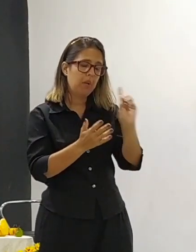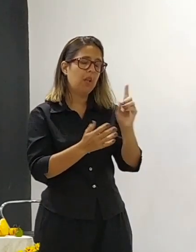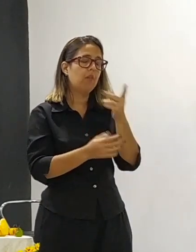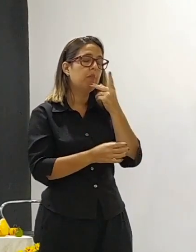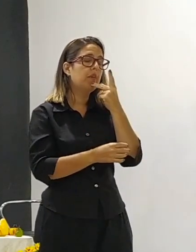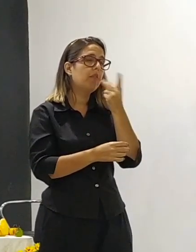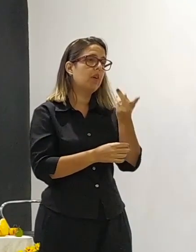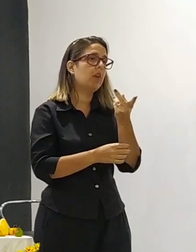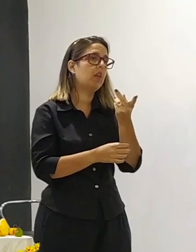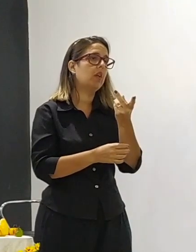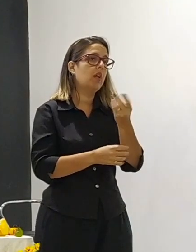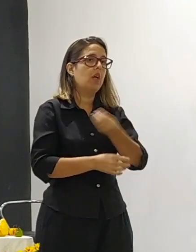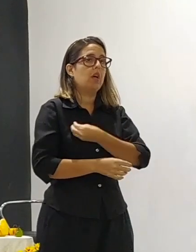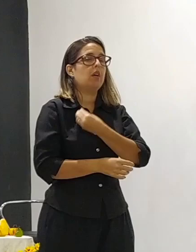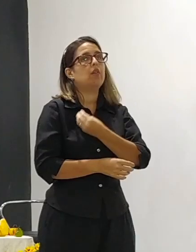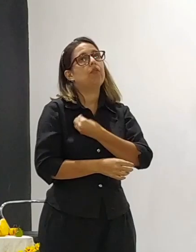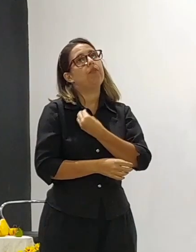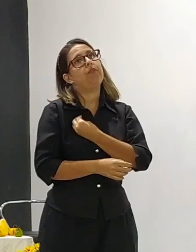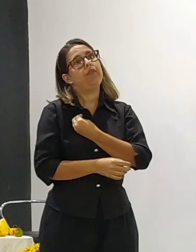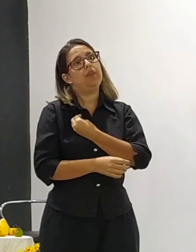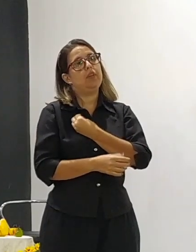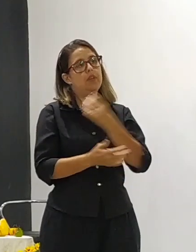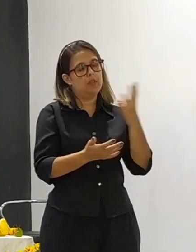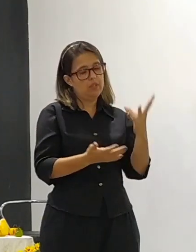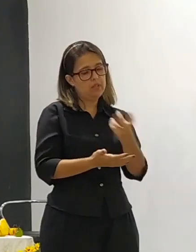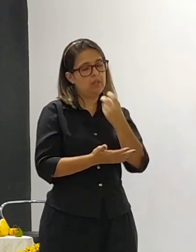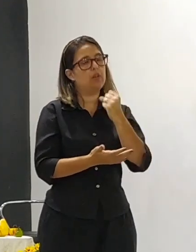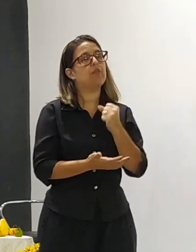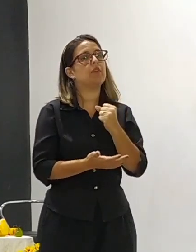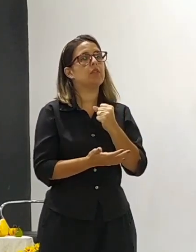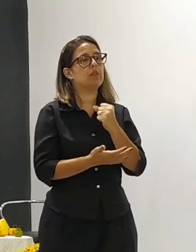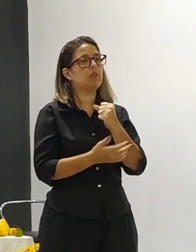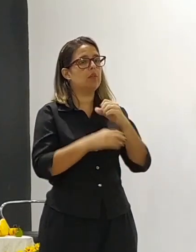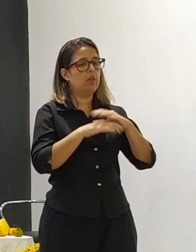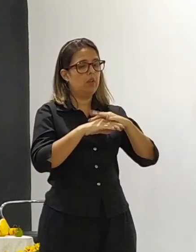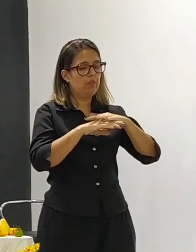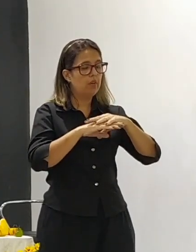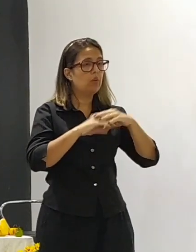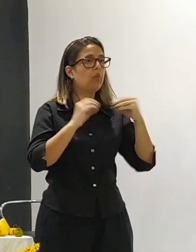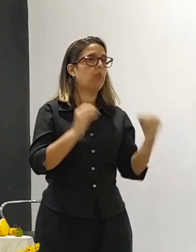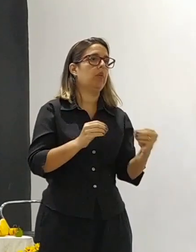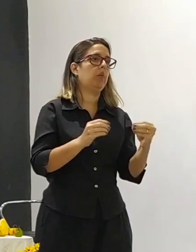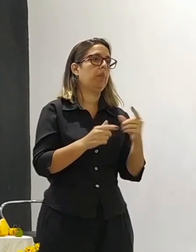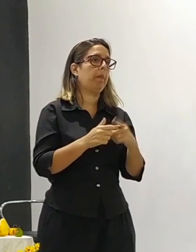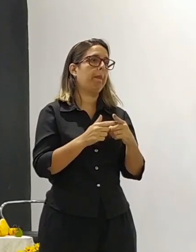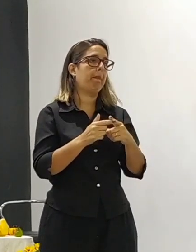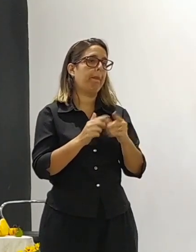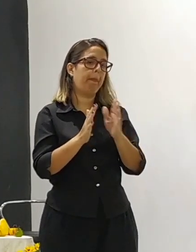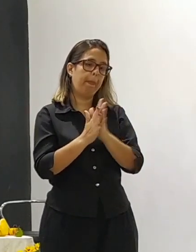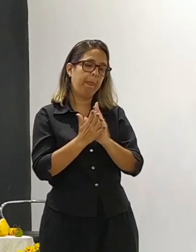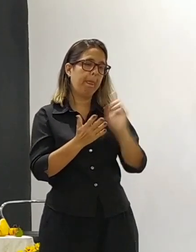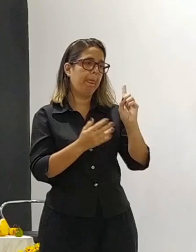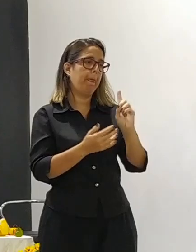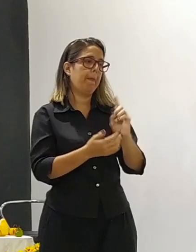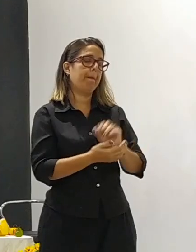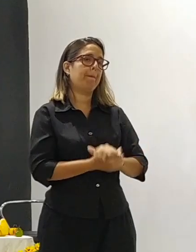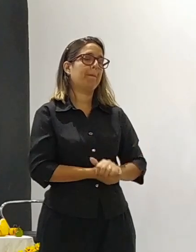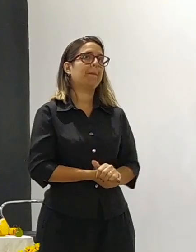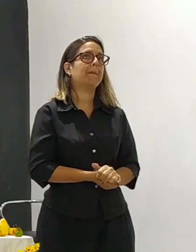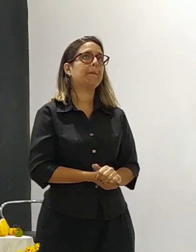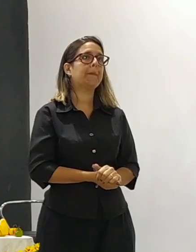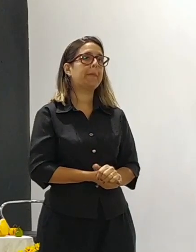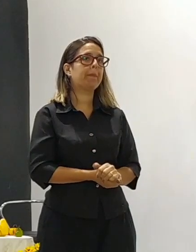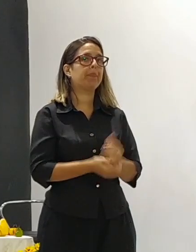lançar, ela gera vida, ela gera salvação, ela gera cura, porque é a palavra de Deus. Mas aqui,